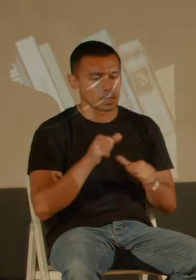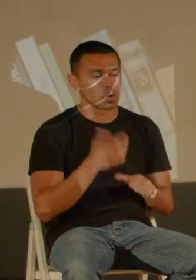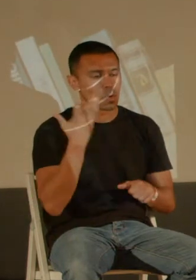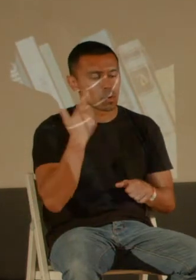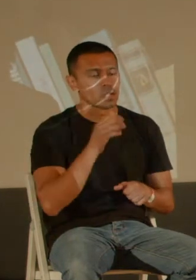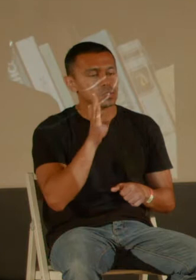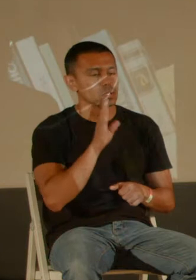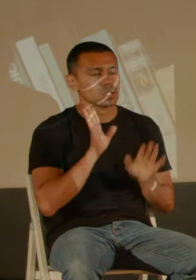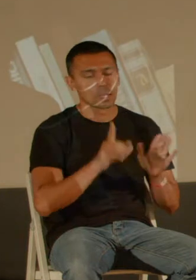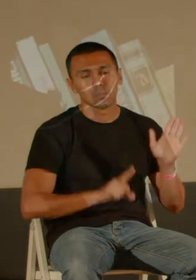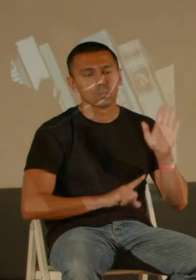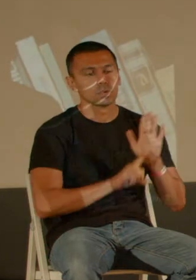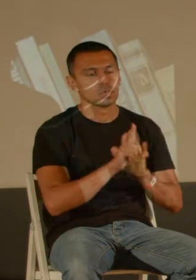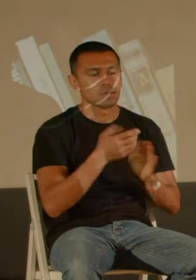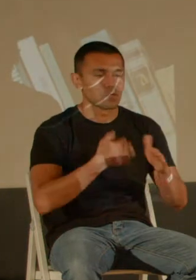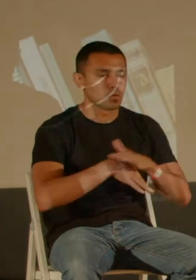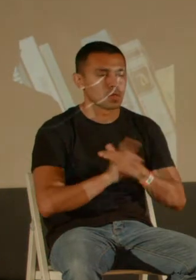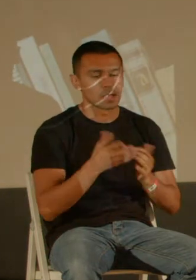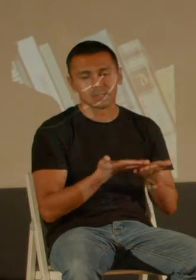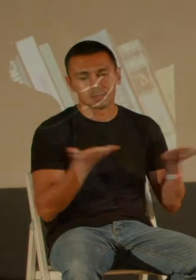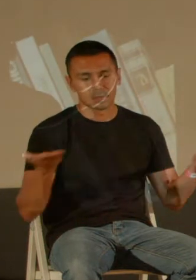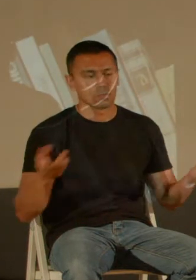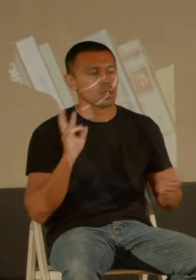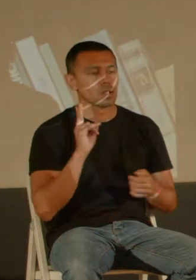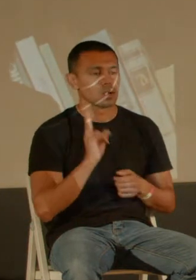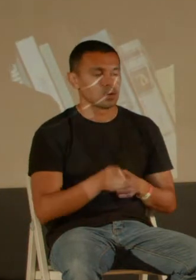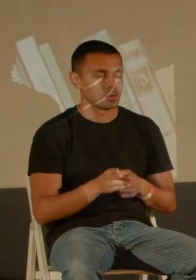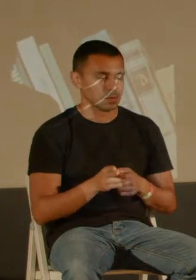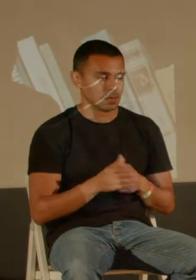коли жінки тільки почали виходити на сцену